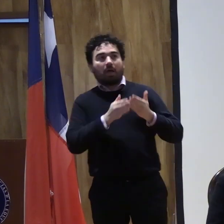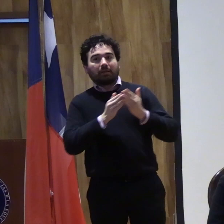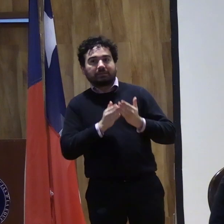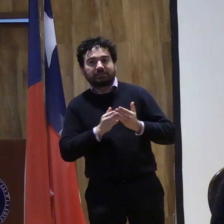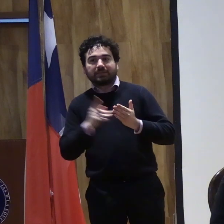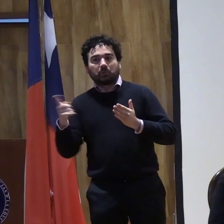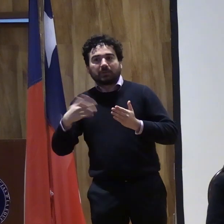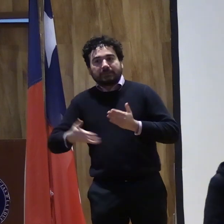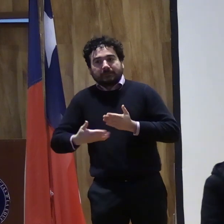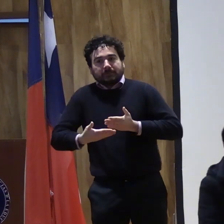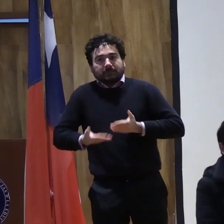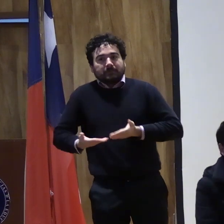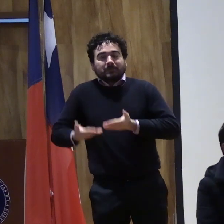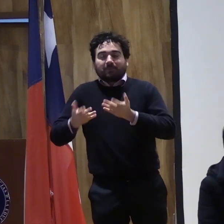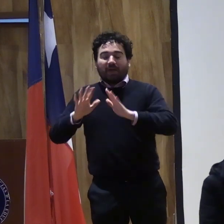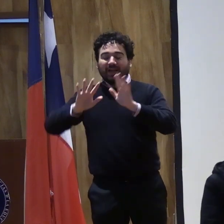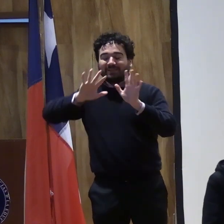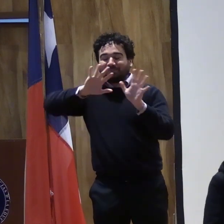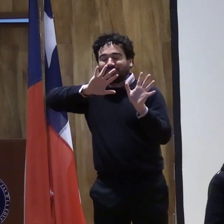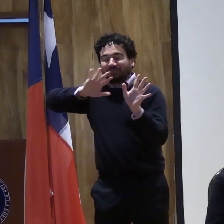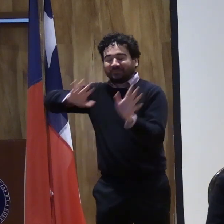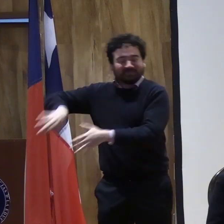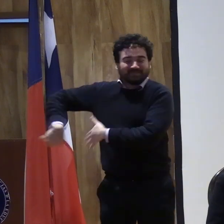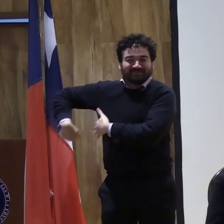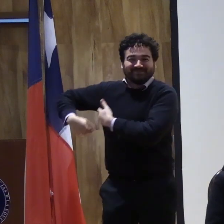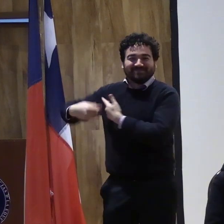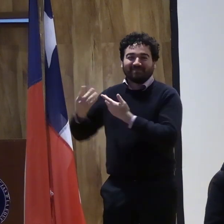si no me voy a empezar a volar.